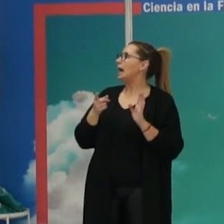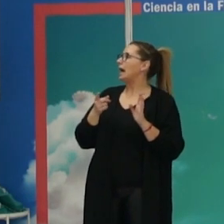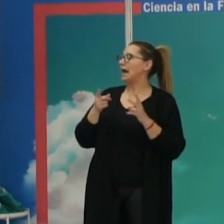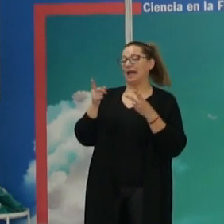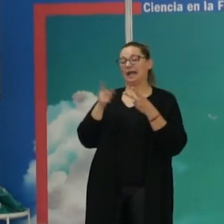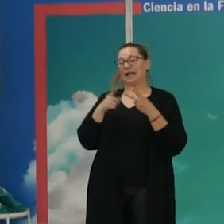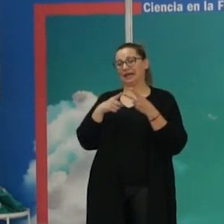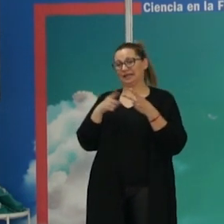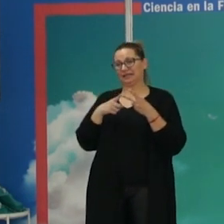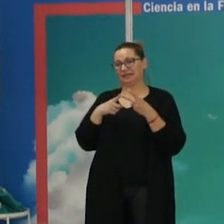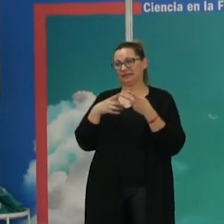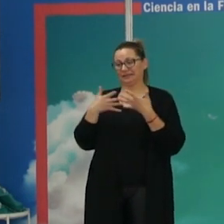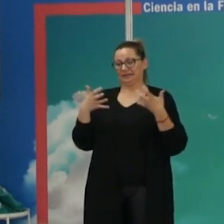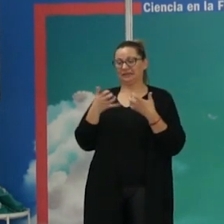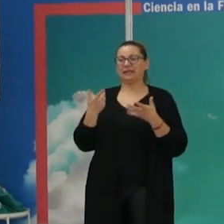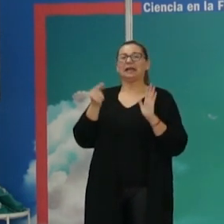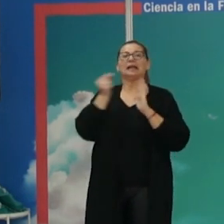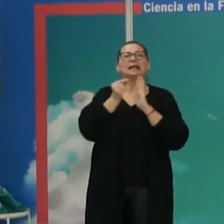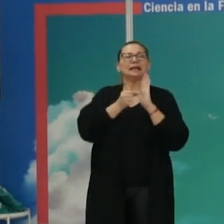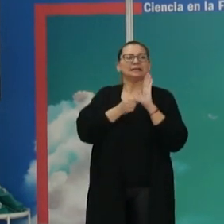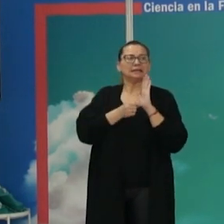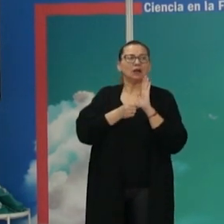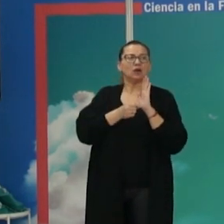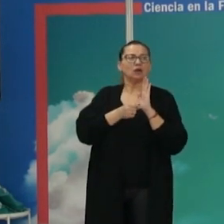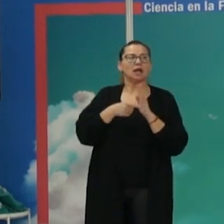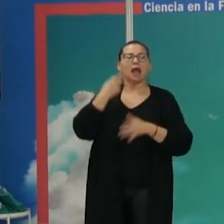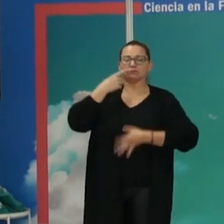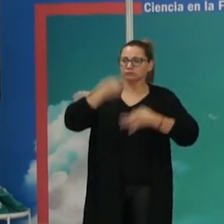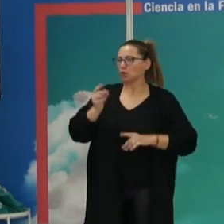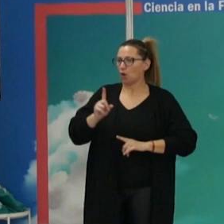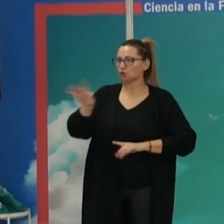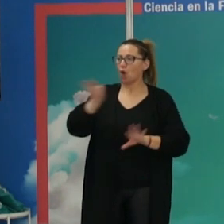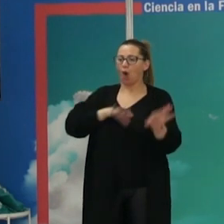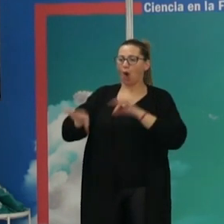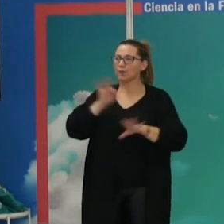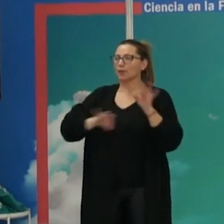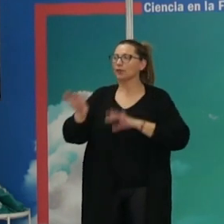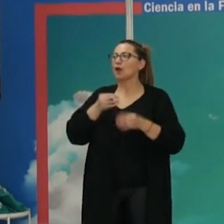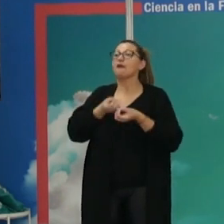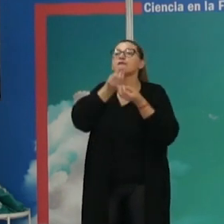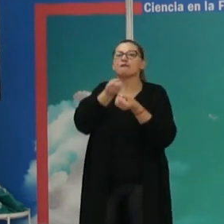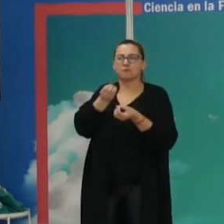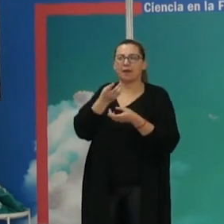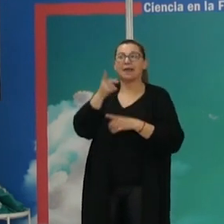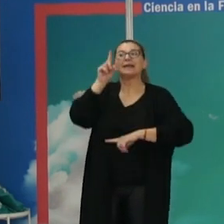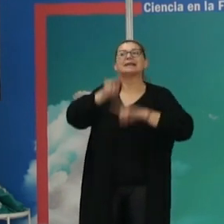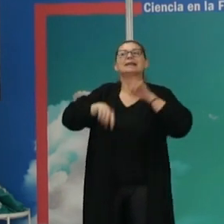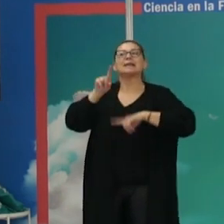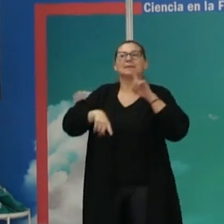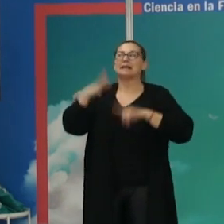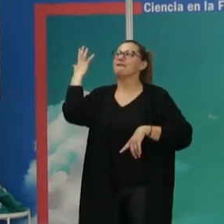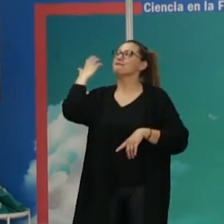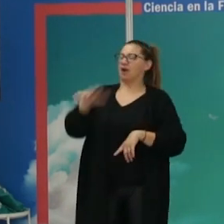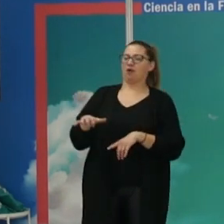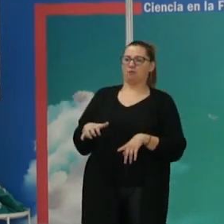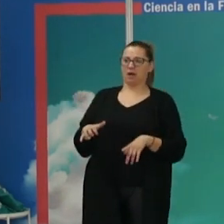diagnósticas no son solo hechos científicos, sino opciones cultural y moralmente informadas, que dependen también de fenómenos biológicos. Claro,